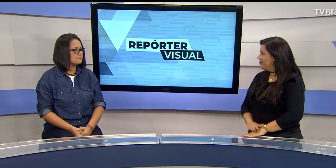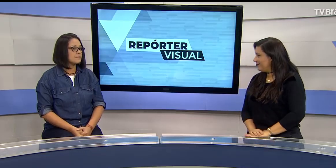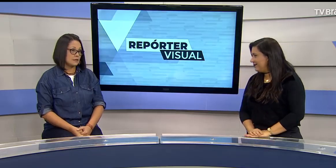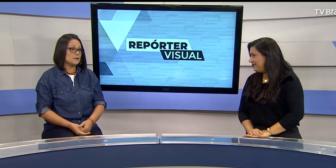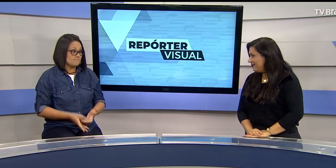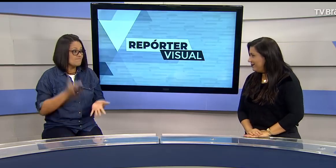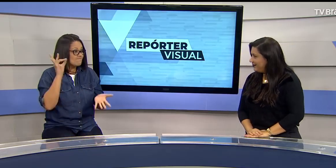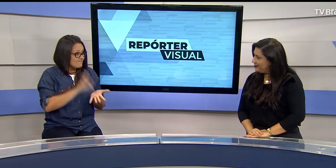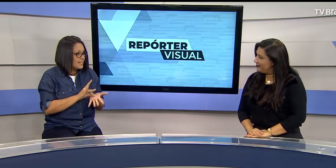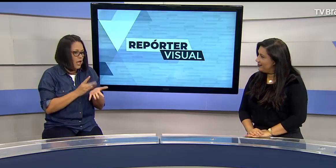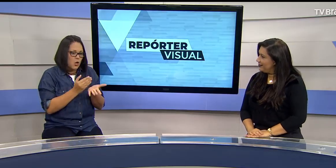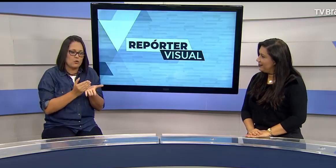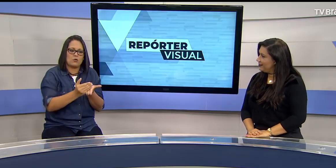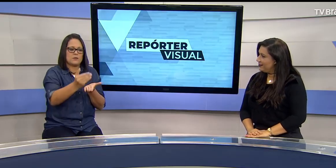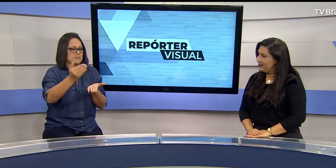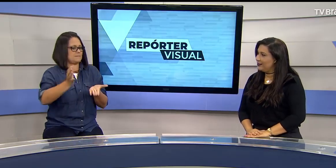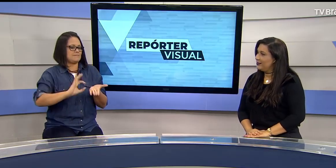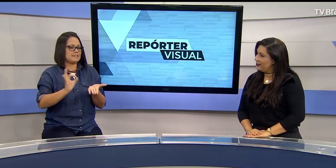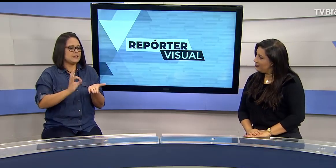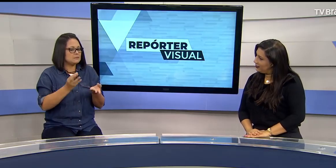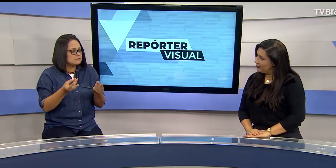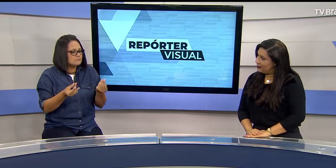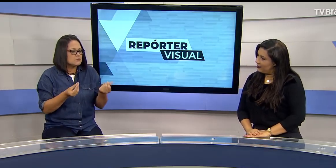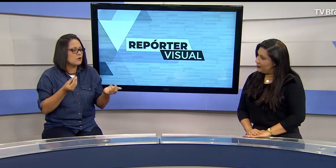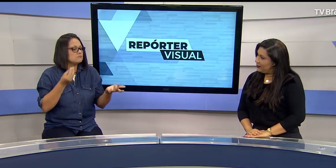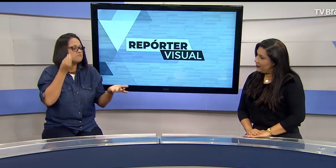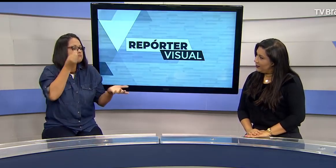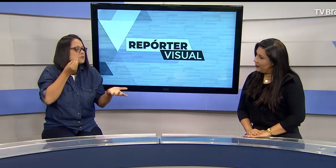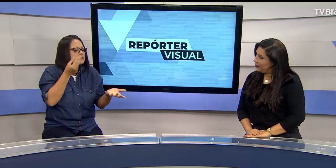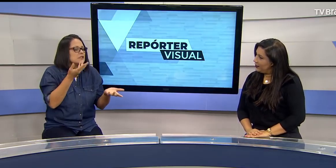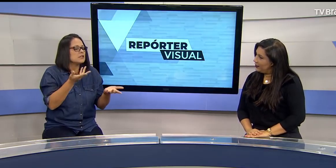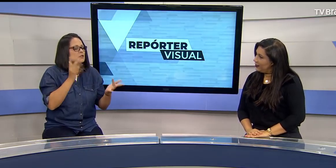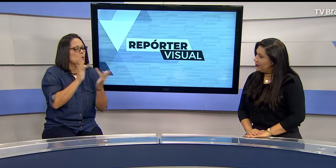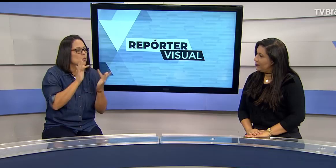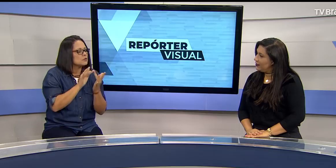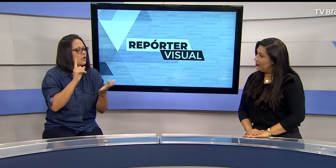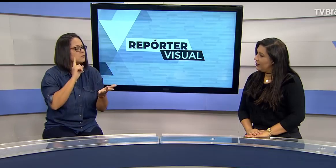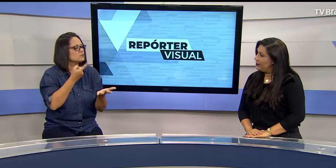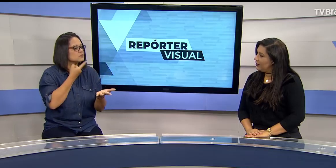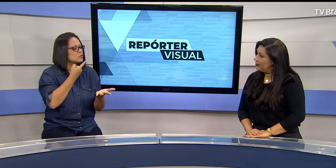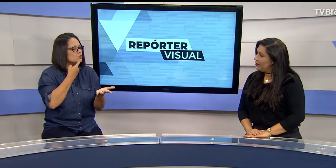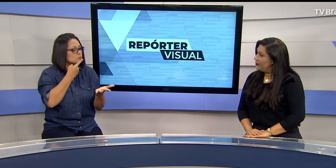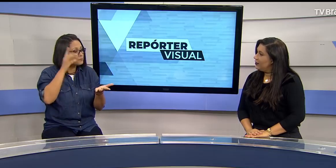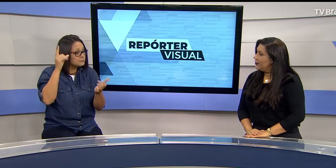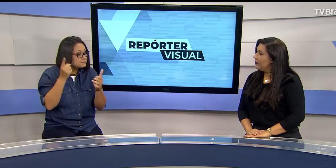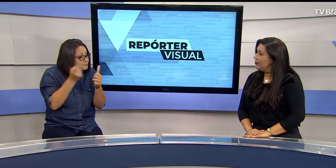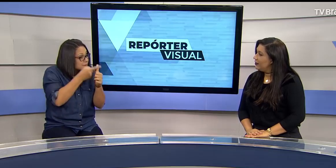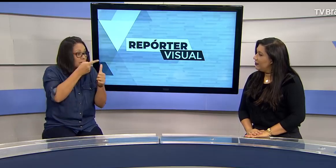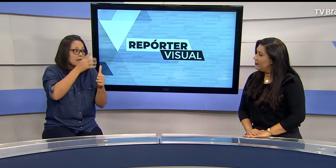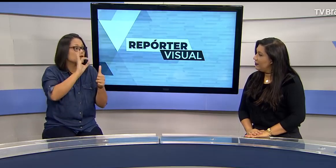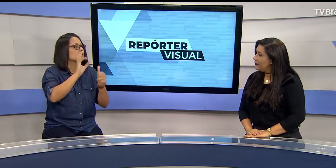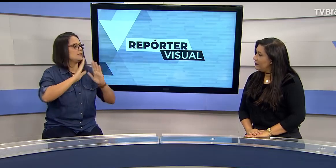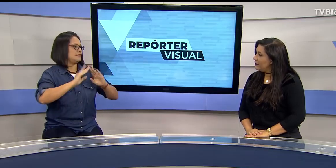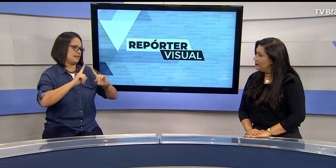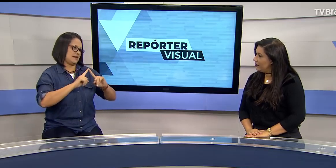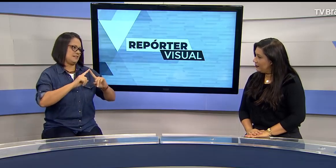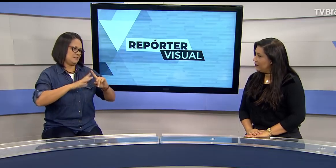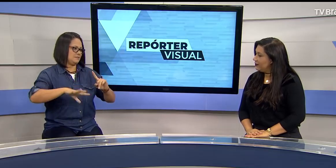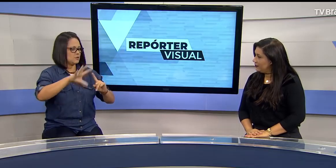Bom, na realidade, tudo começou através do contato que eu tive com os surdos na igreja. Antes de conhecer